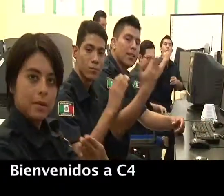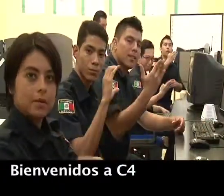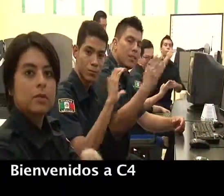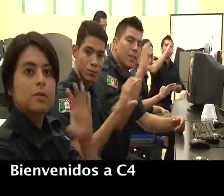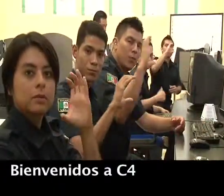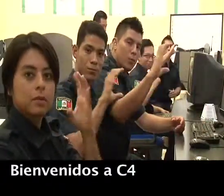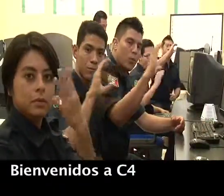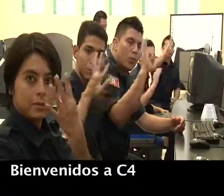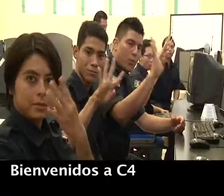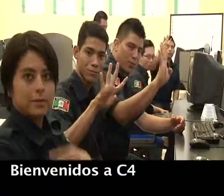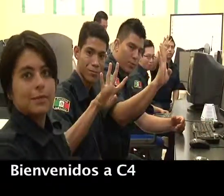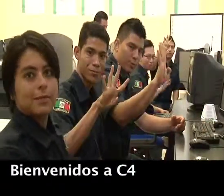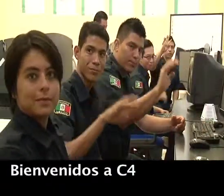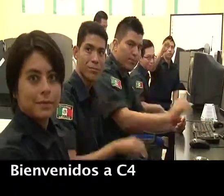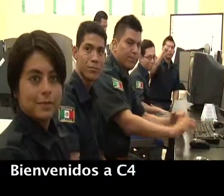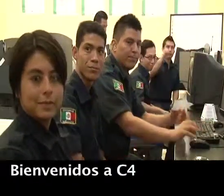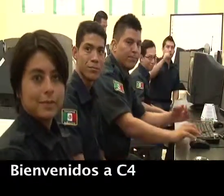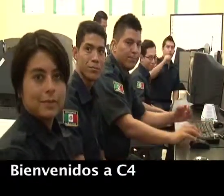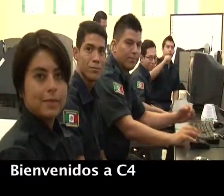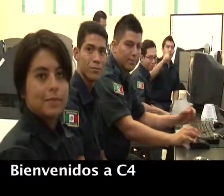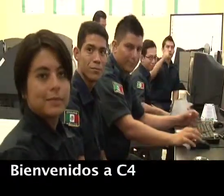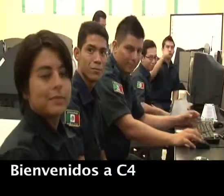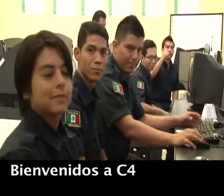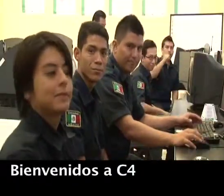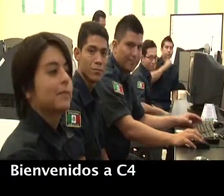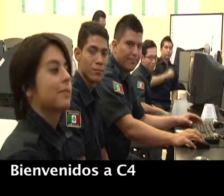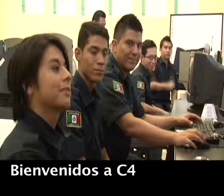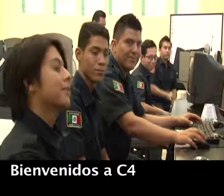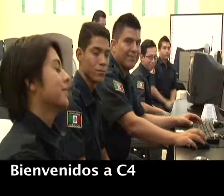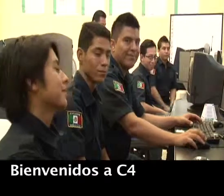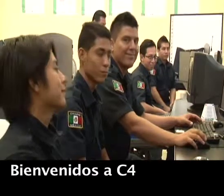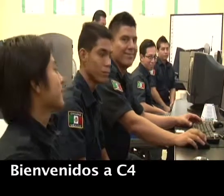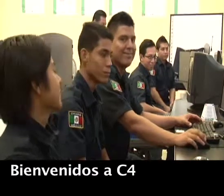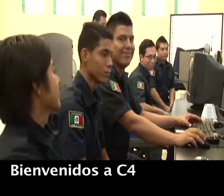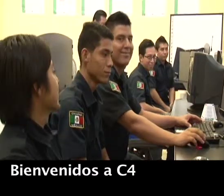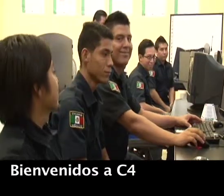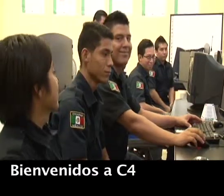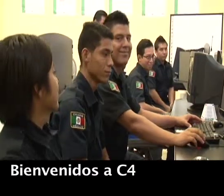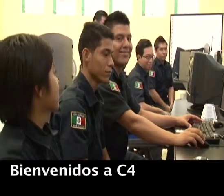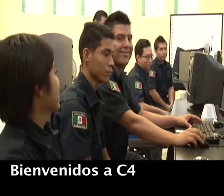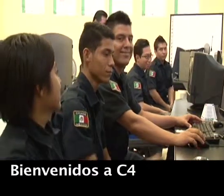En las imágenes, Virgilio Pineda, Paula Merino, 10 Noticias.